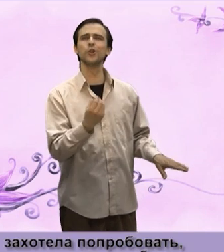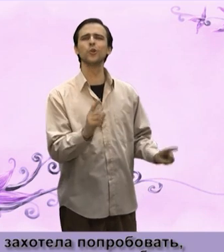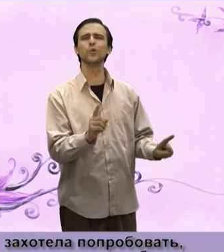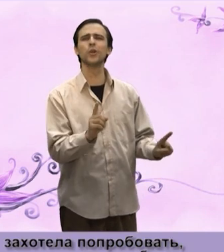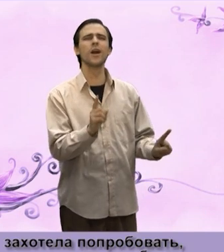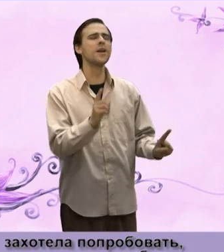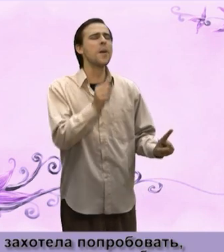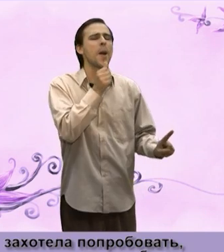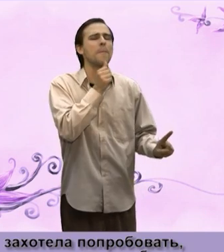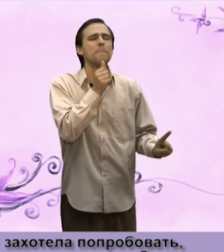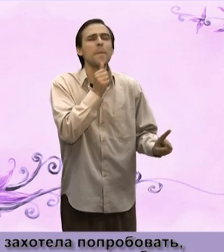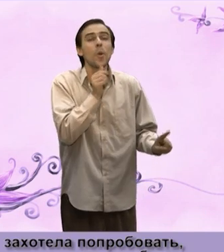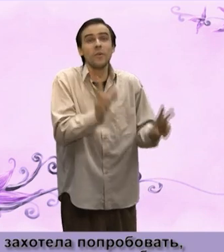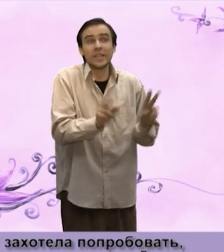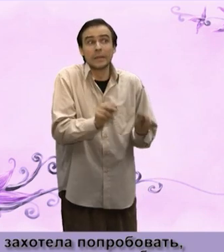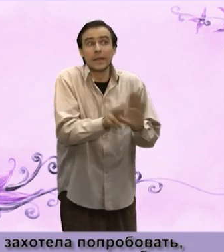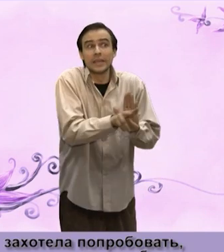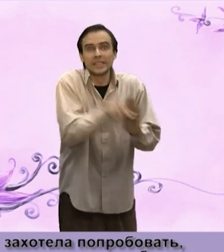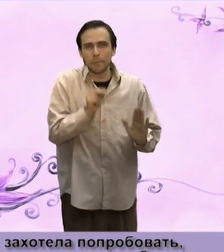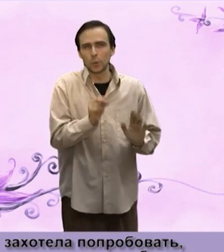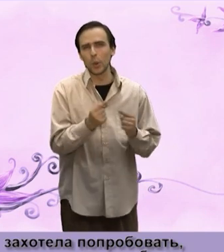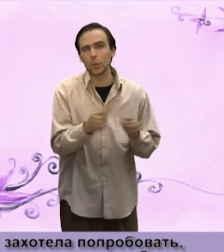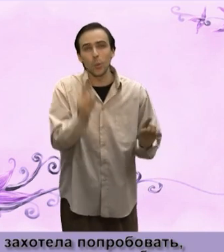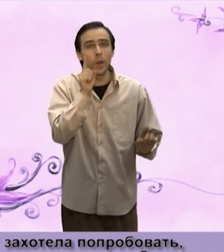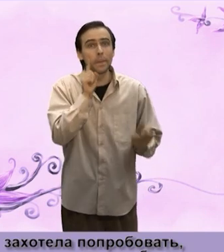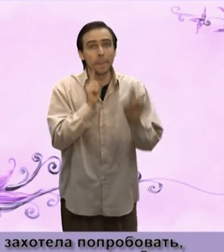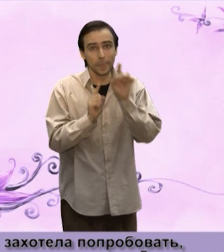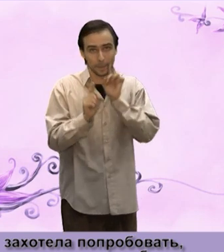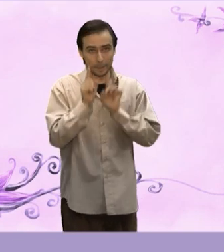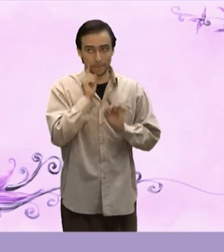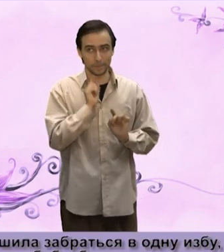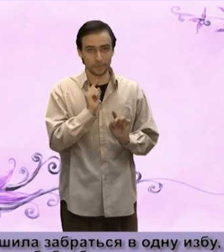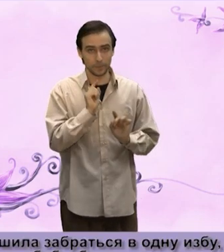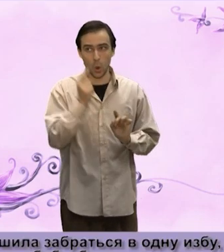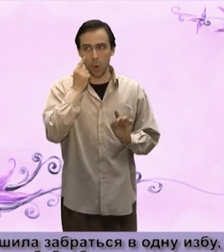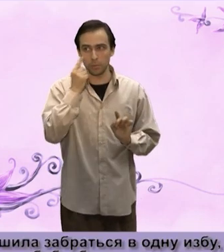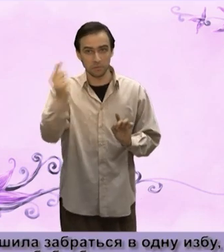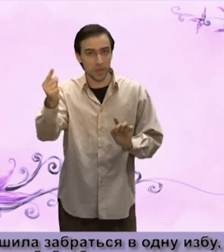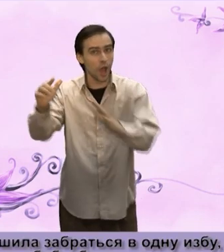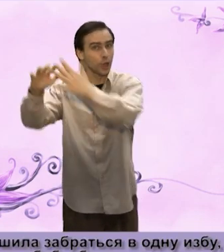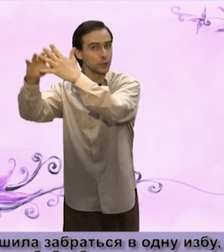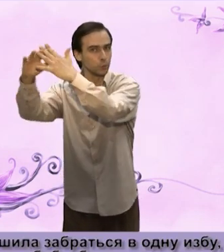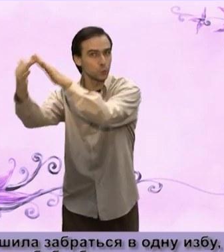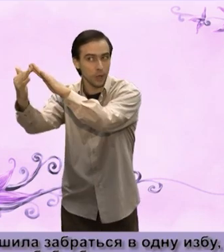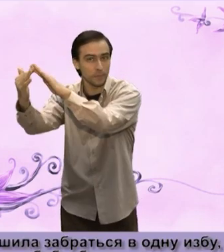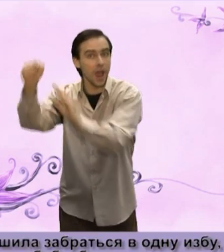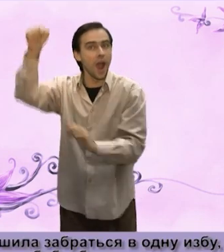захотела попробовать, не удастся ли еще что-нибудь стянуть, и решила забраться в одну